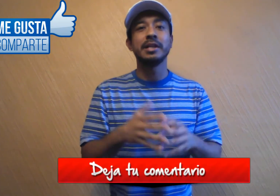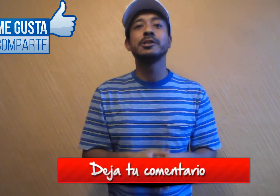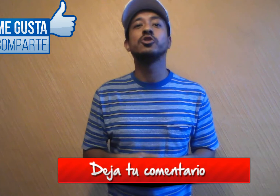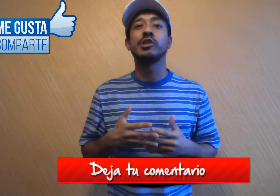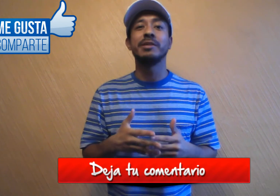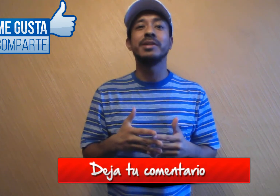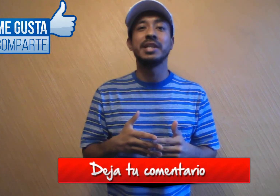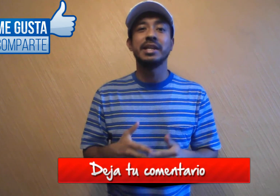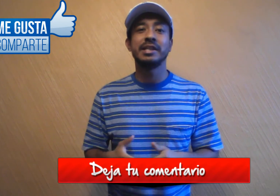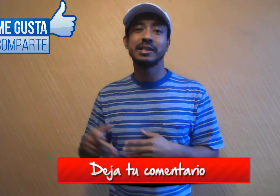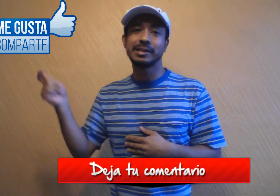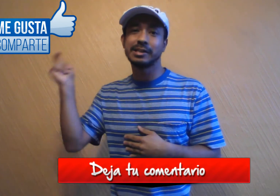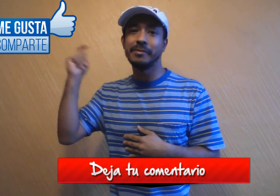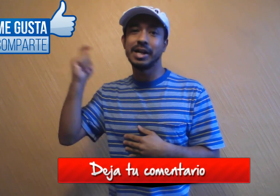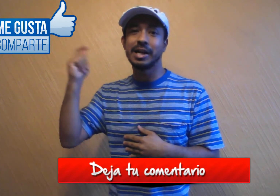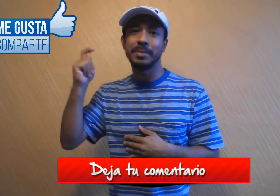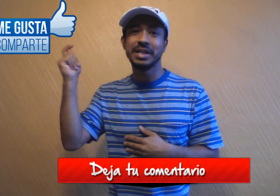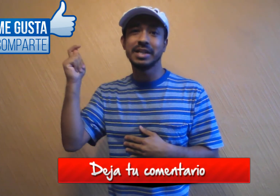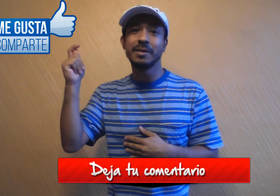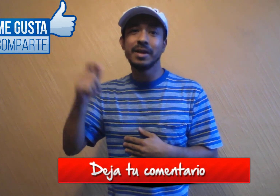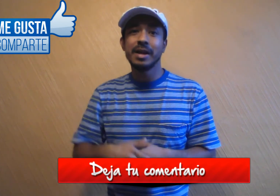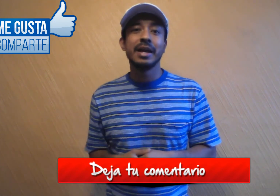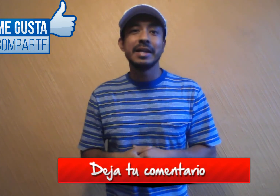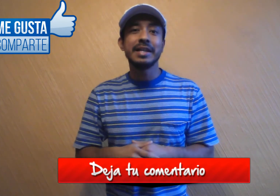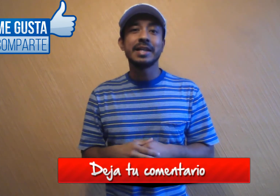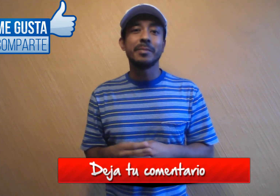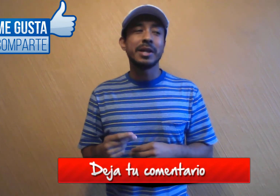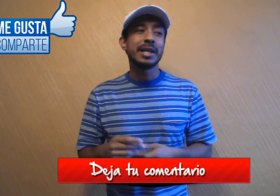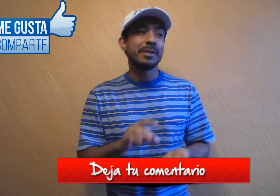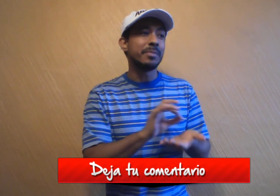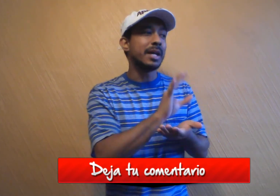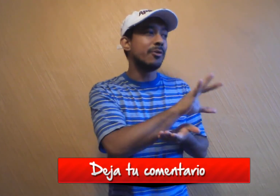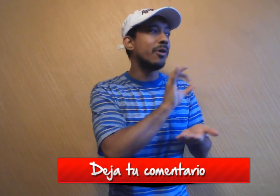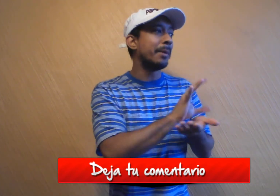comenten, suscríbanse, activen la campanita y también envíenlo a